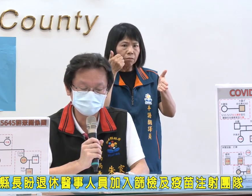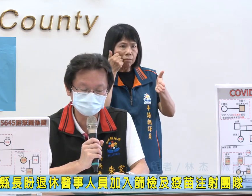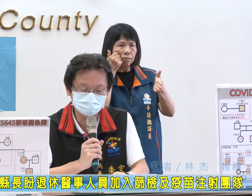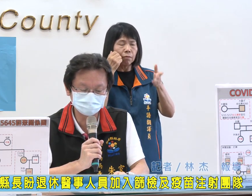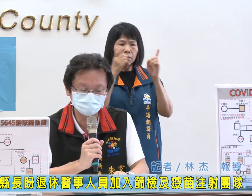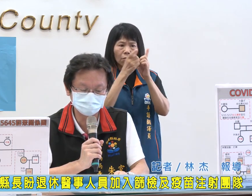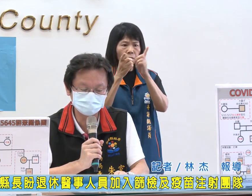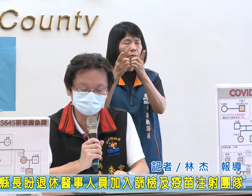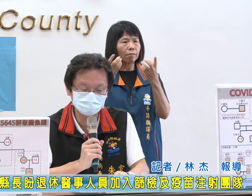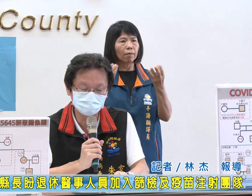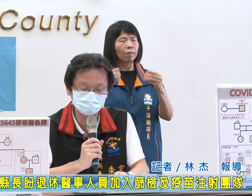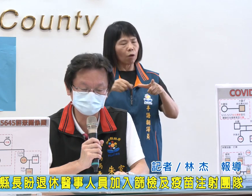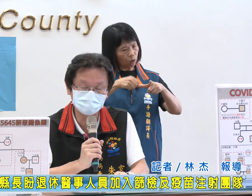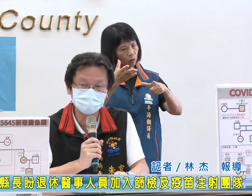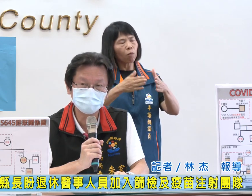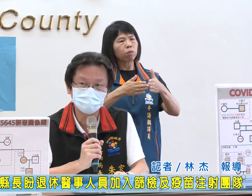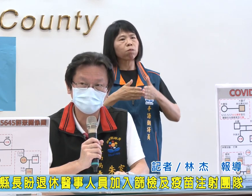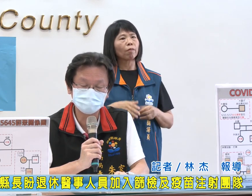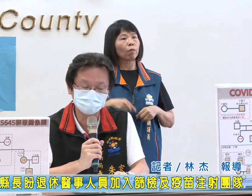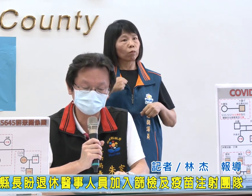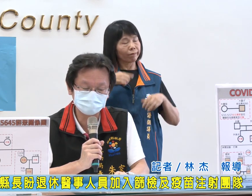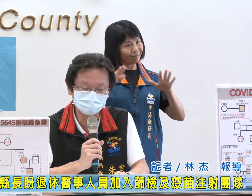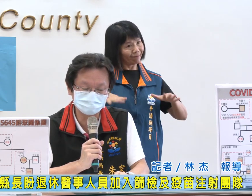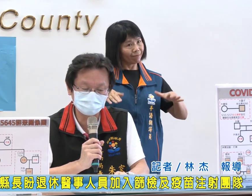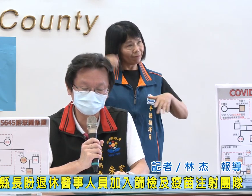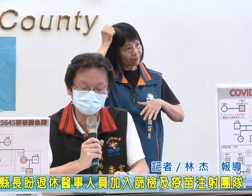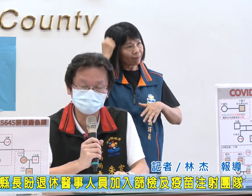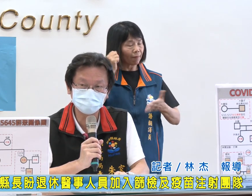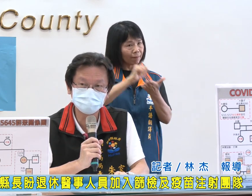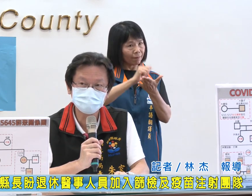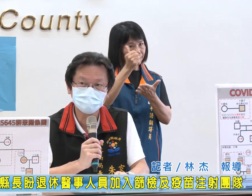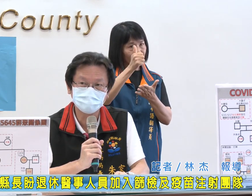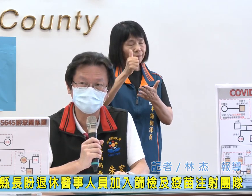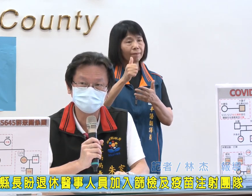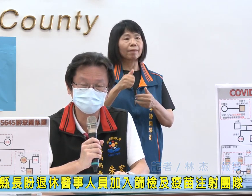会给予相关的医疗以及筛检安排。记者林杰花莲市采访报道。